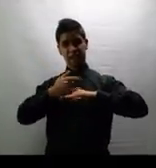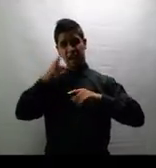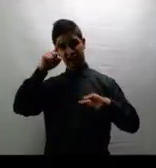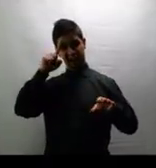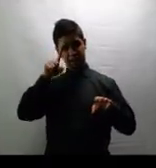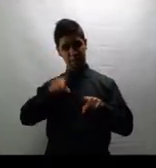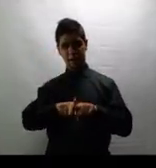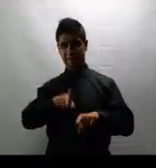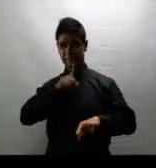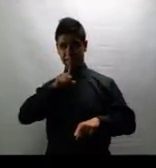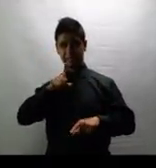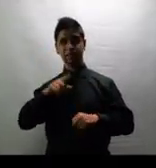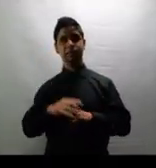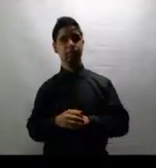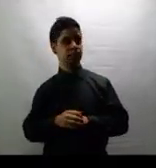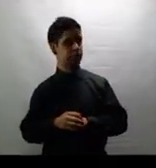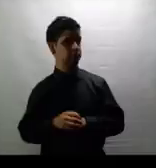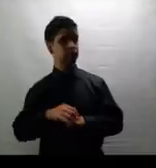y